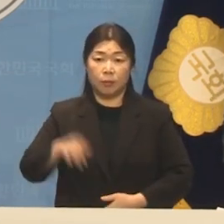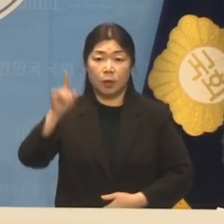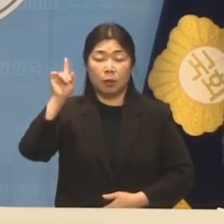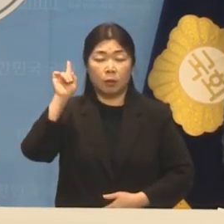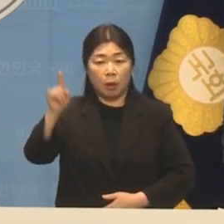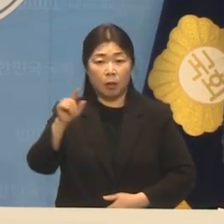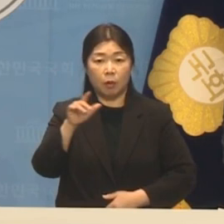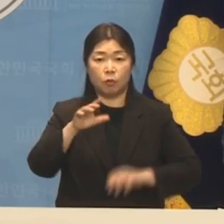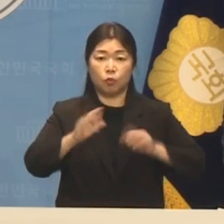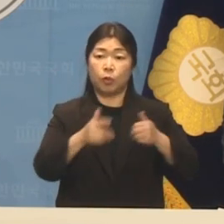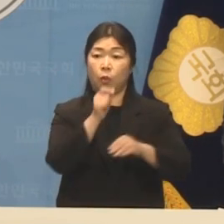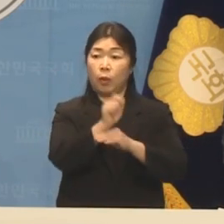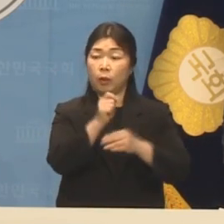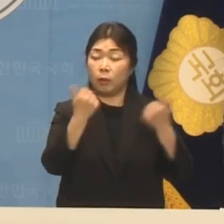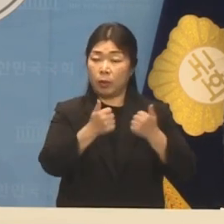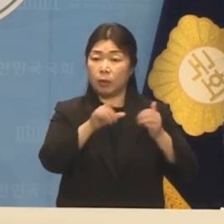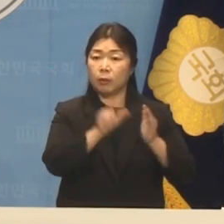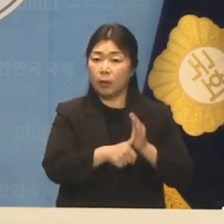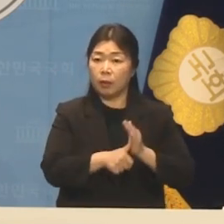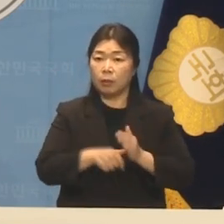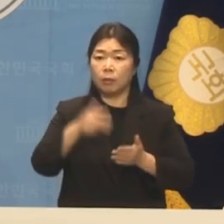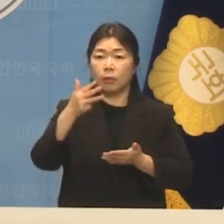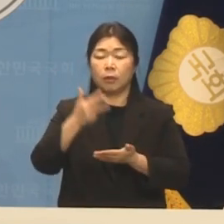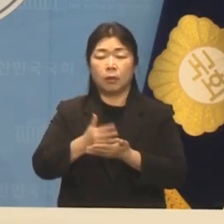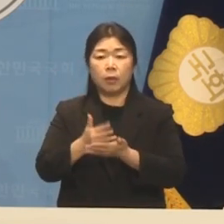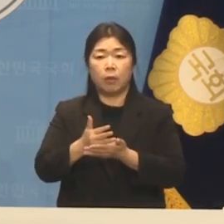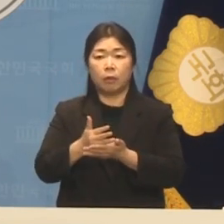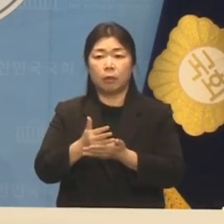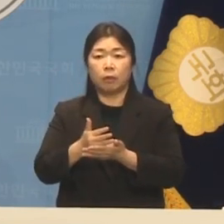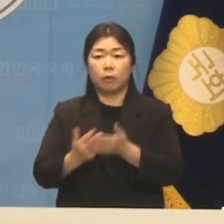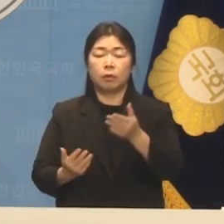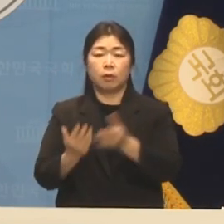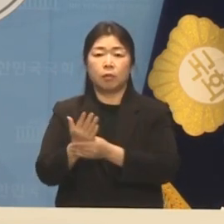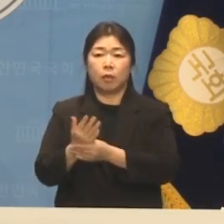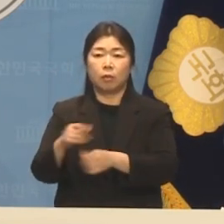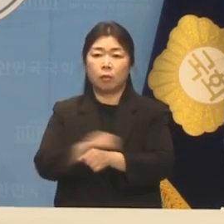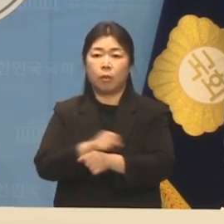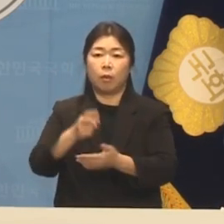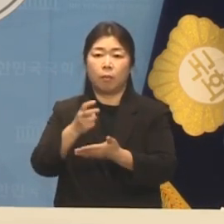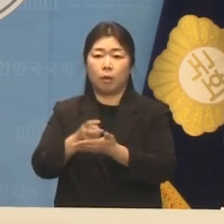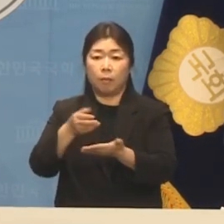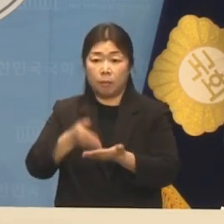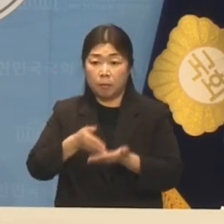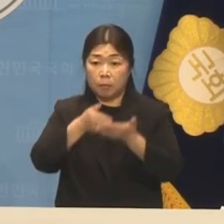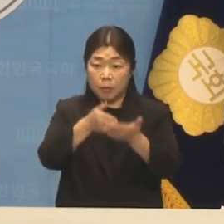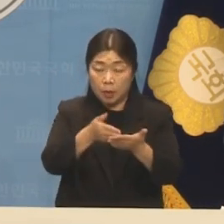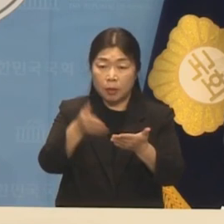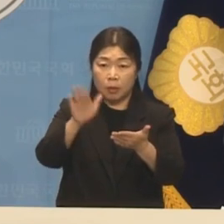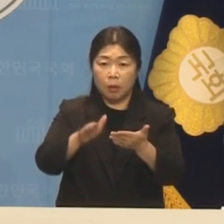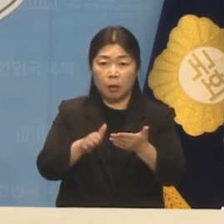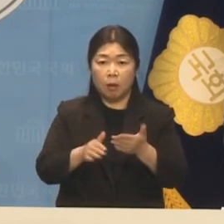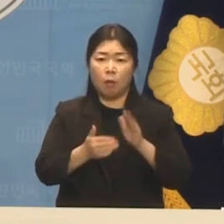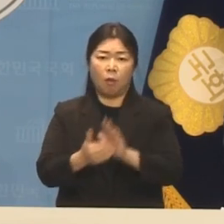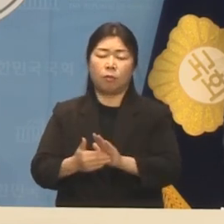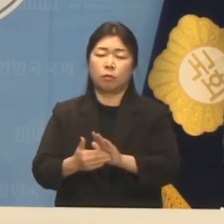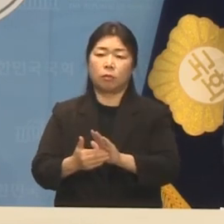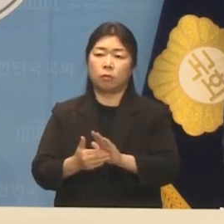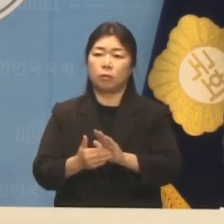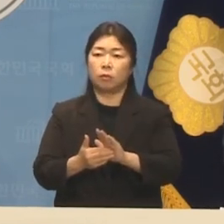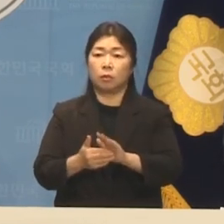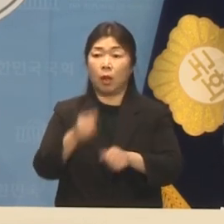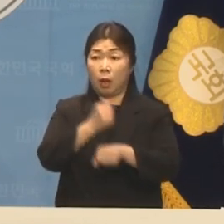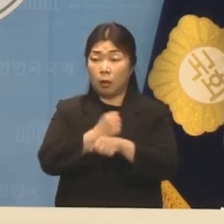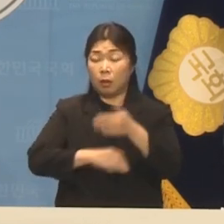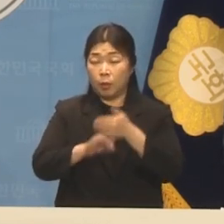국무회의에서 이태원 참사 진상규명 특별법을 상정할 예정인데, 거부권 행사의 부당성을 지적하고 대통령이